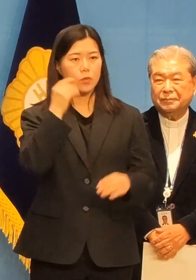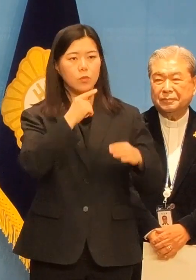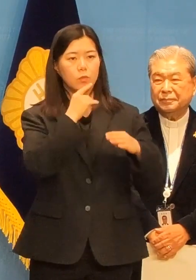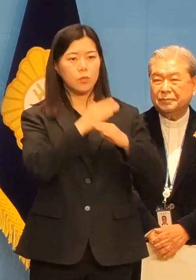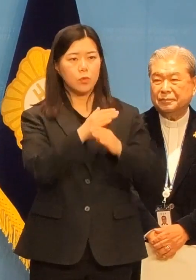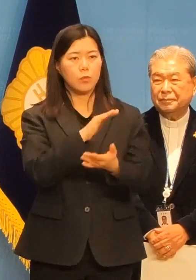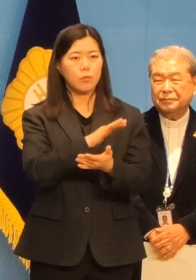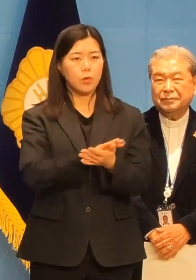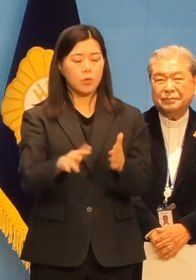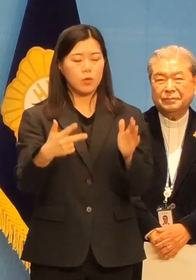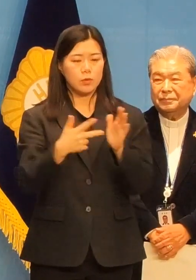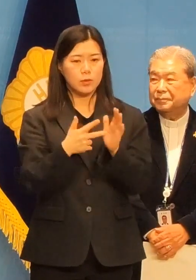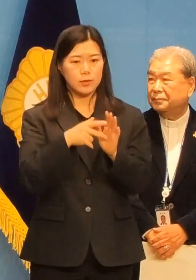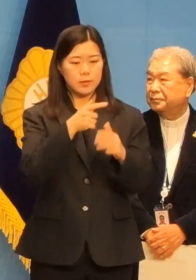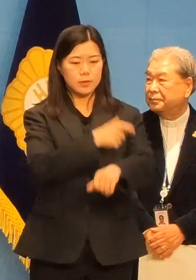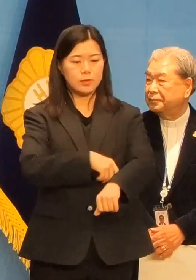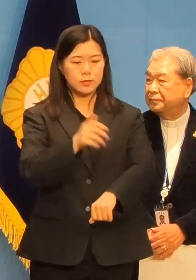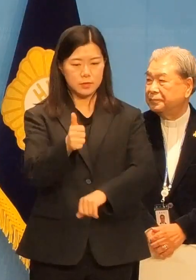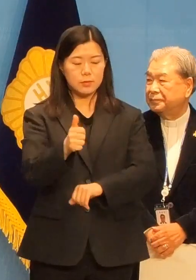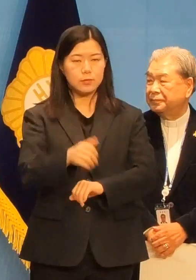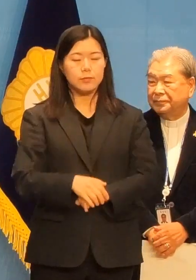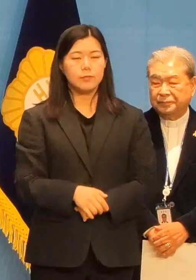김영주 목사님 소개해 드리겠습니다.